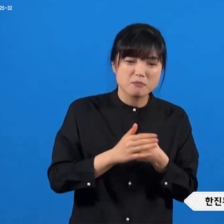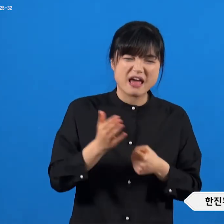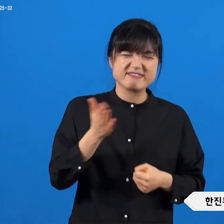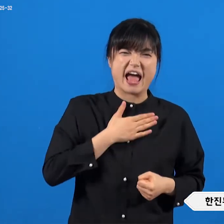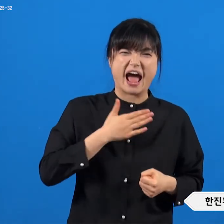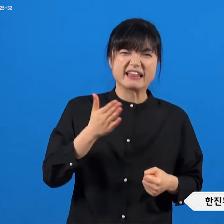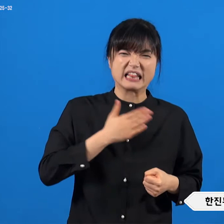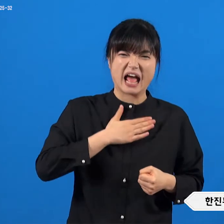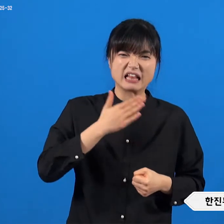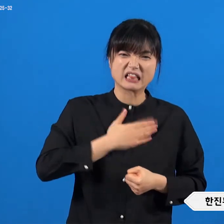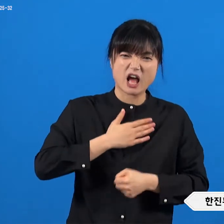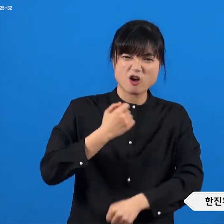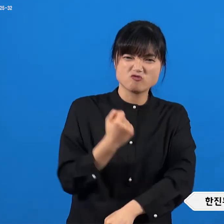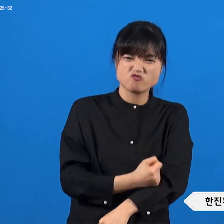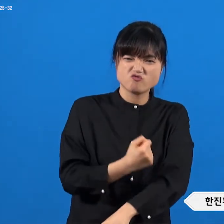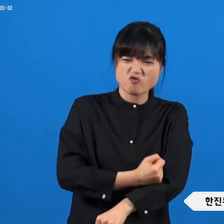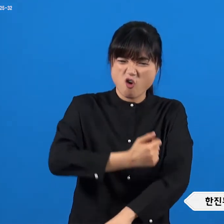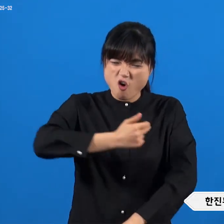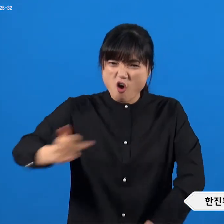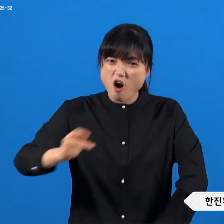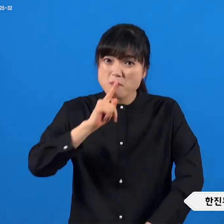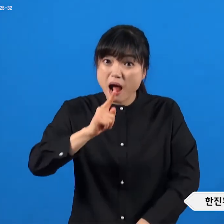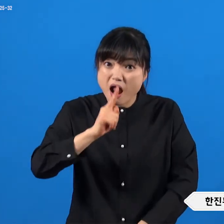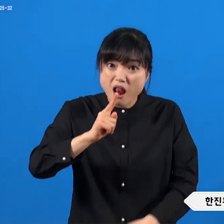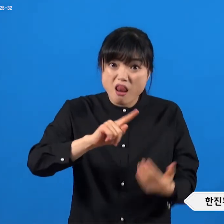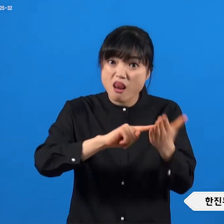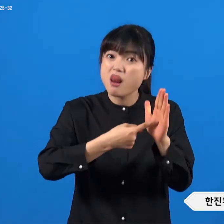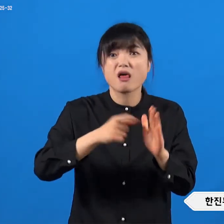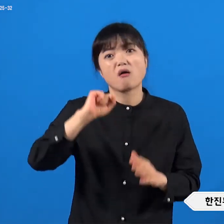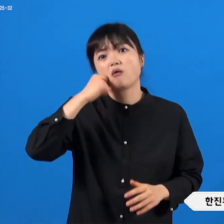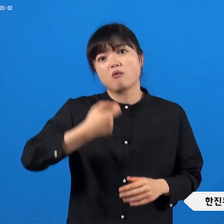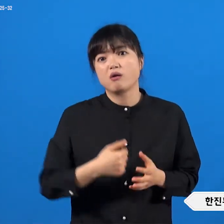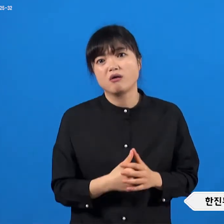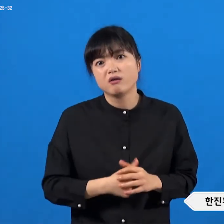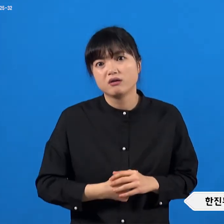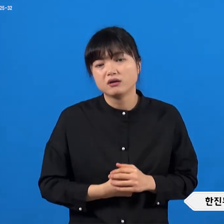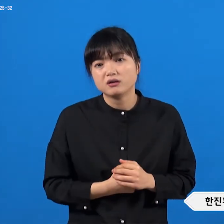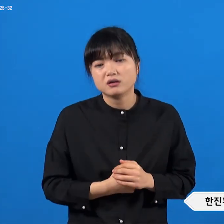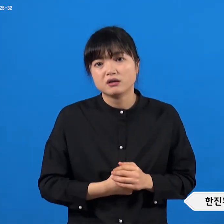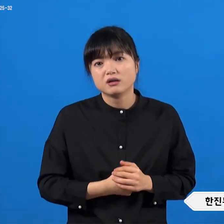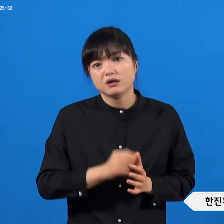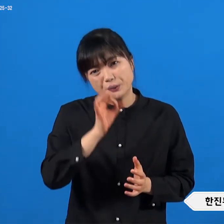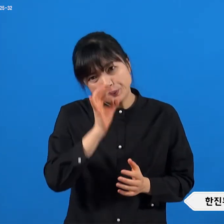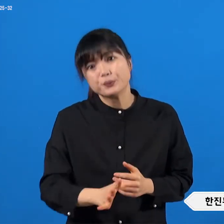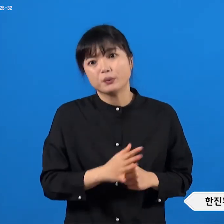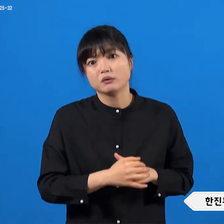누가 내가 이렇게 키웠다 어떻게 그렇게 말할 수 있습니까?